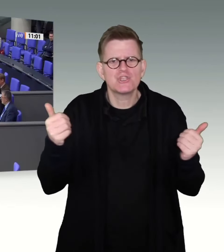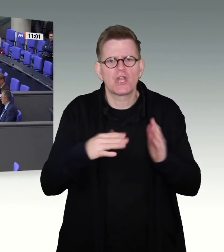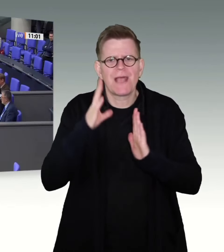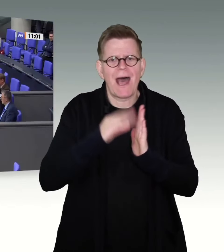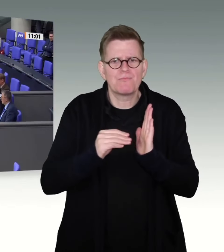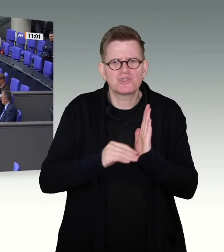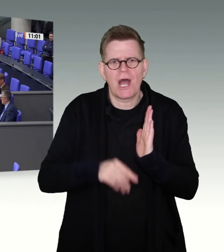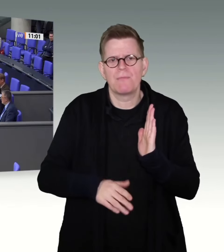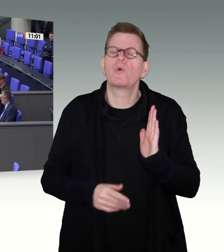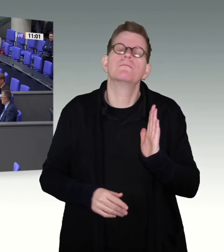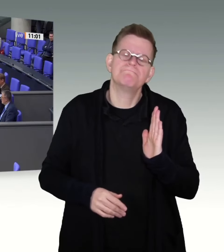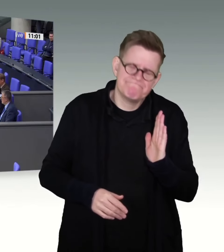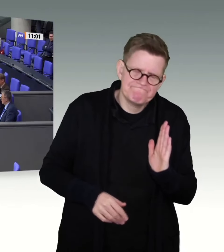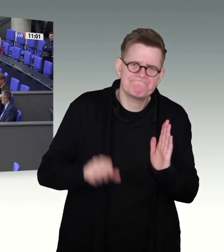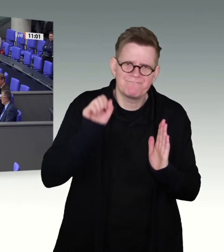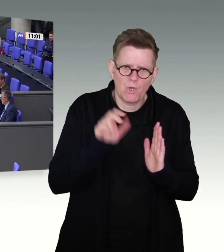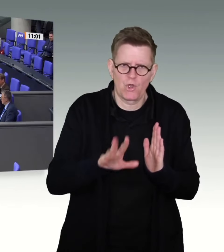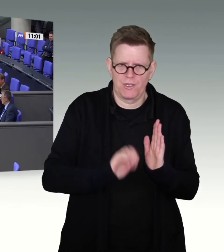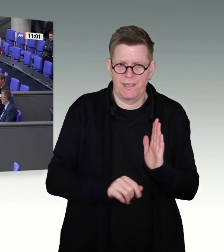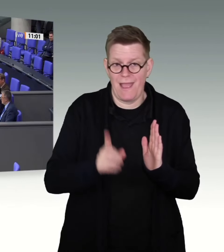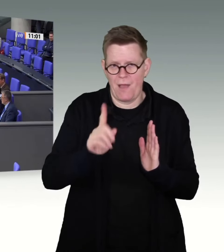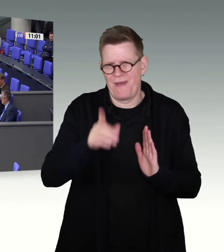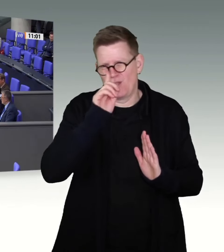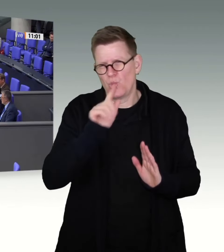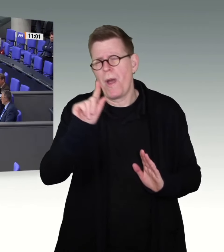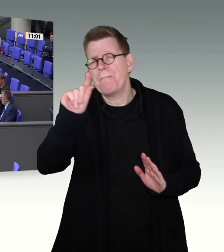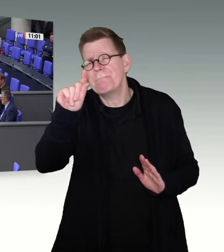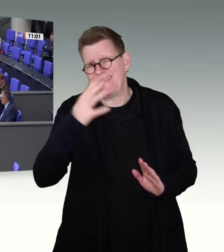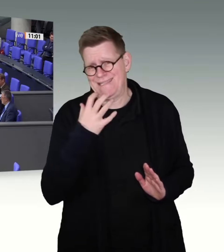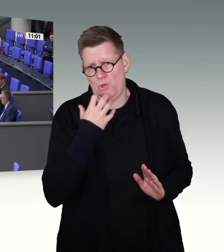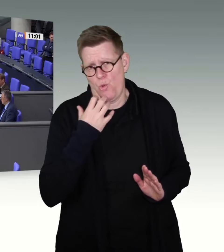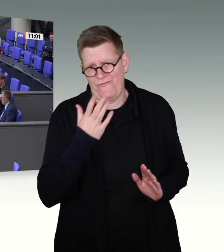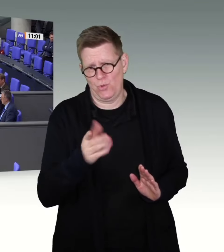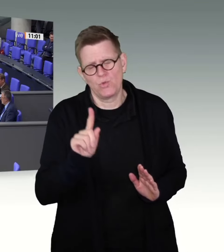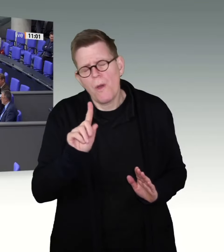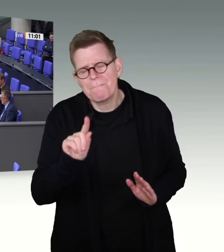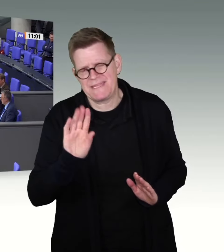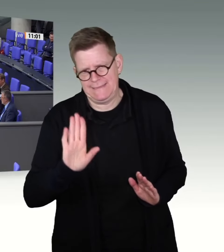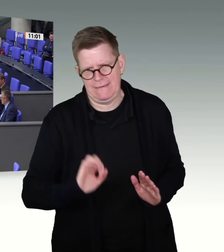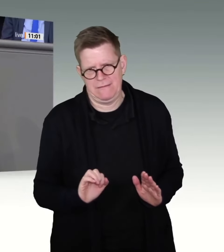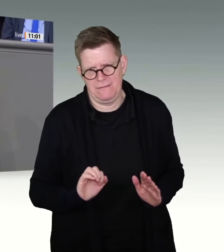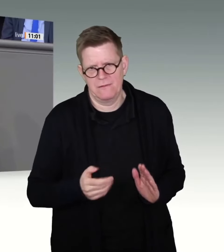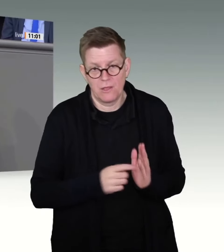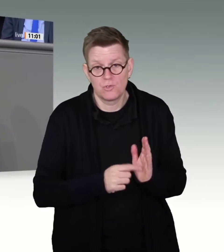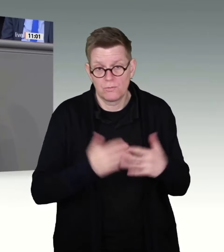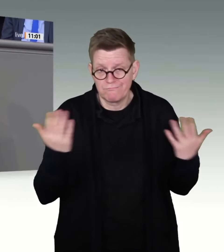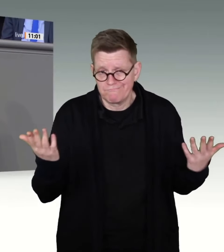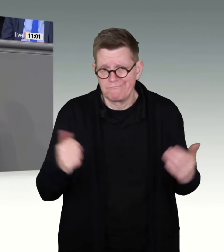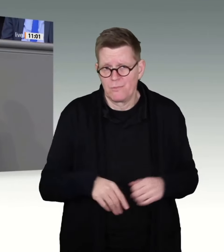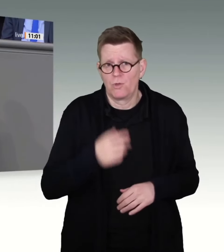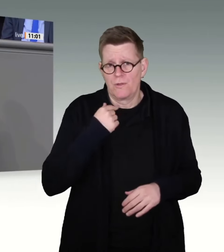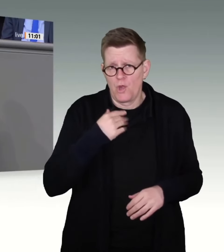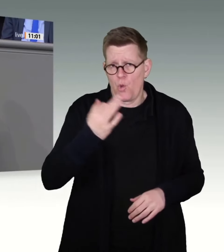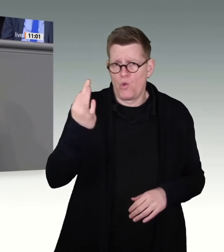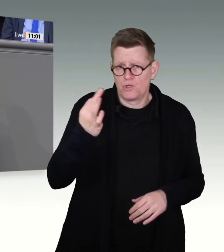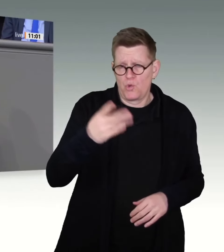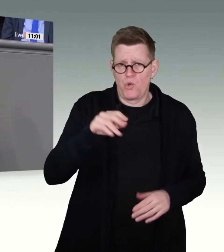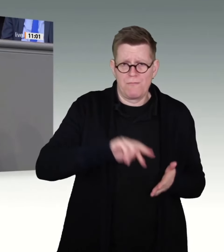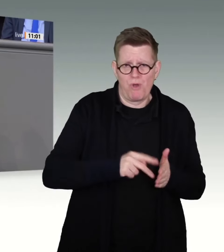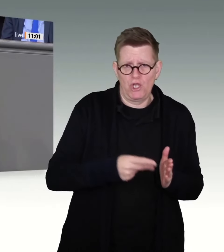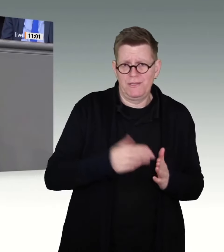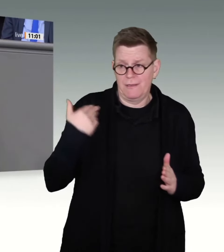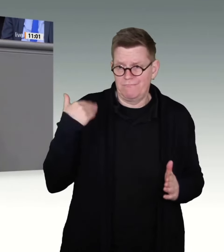Aber es ist ja nur ein Lichtstreif an einem dunklen Himmel, der sich eingetrübt hat aufgrund der rot-grünen Politik der letzten Jahre.